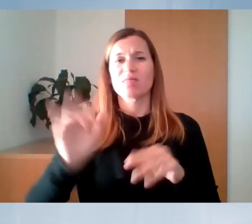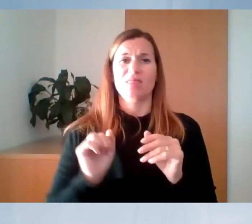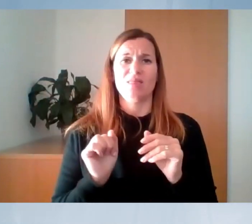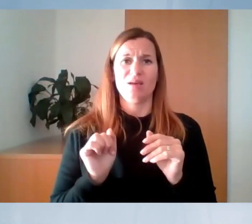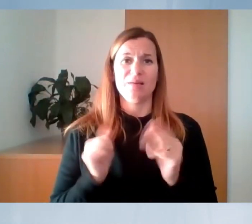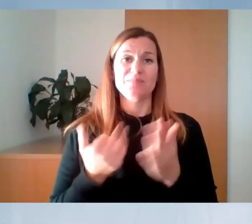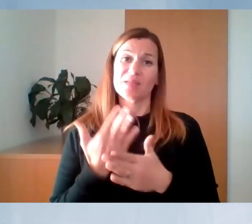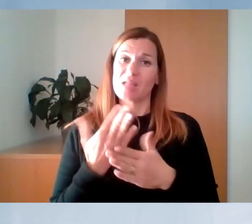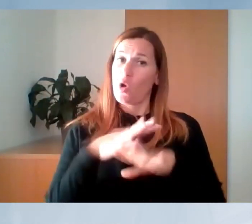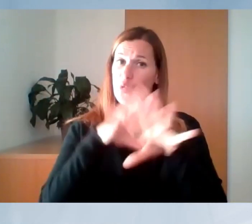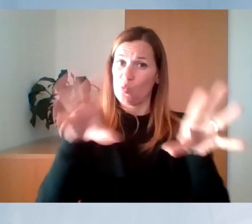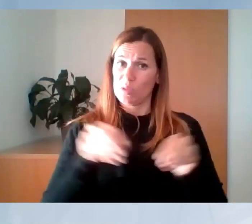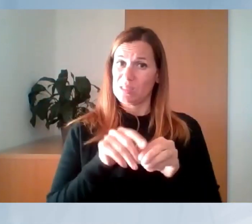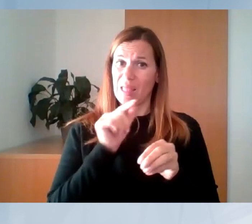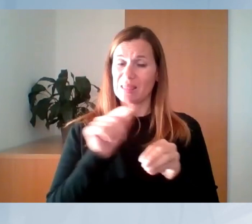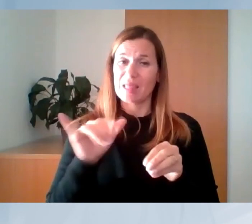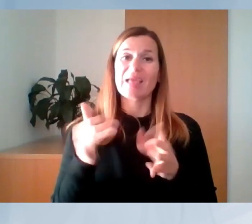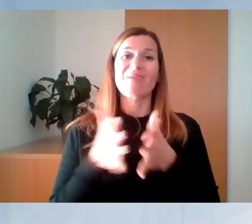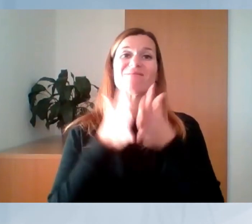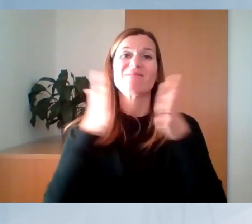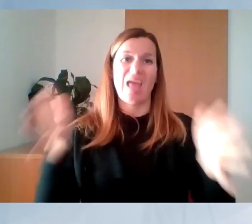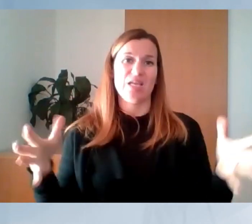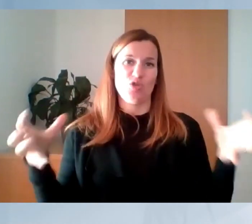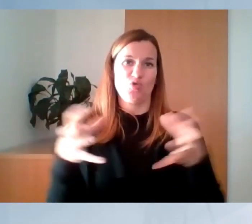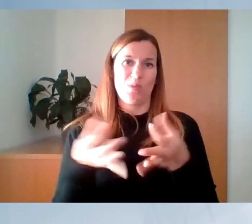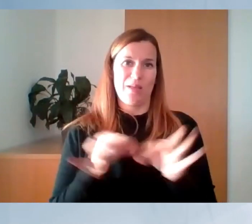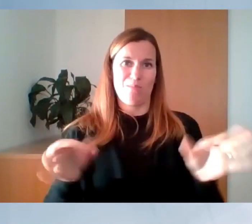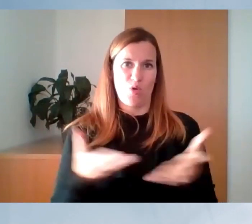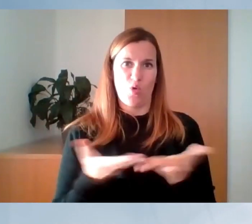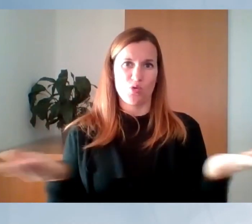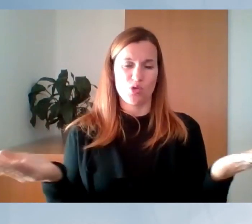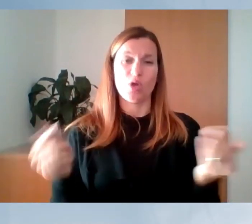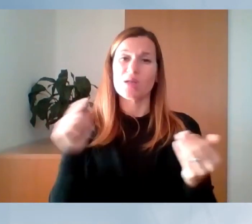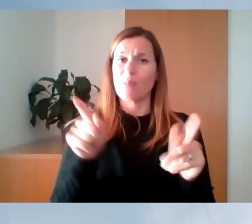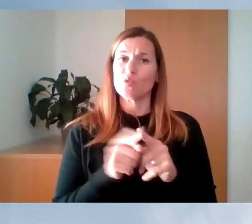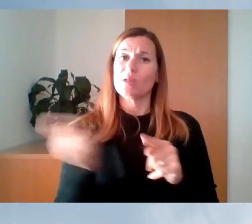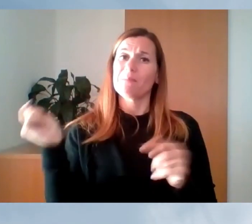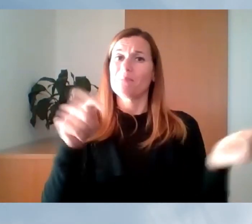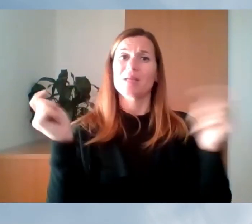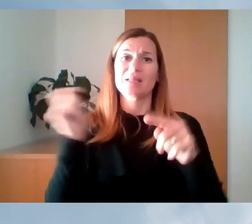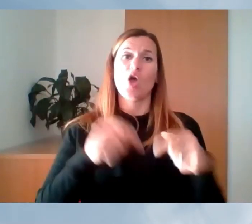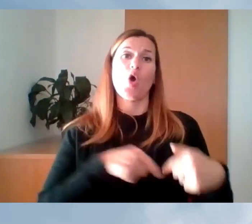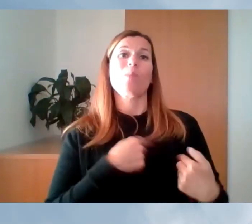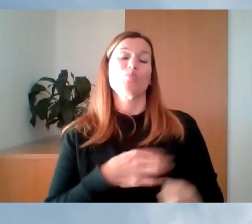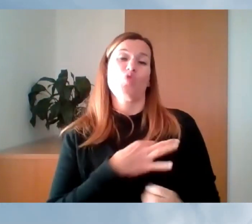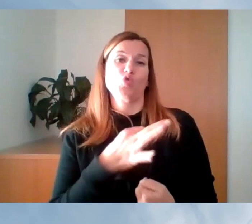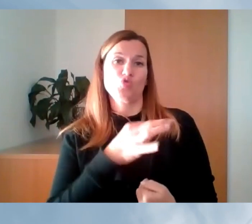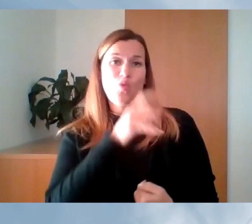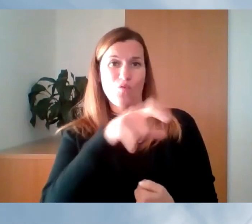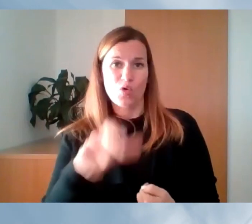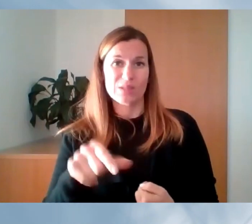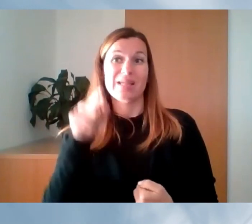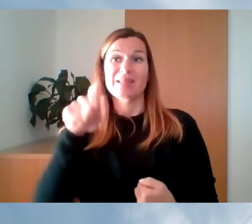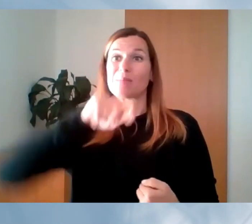ven. Lejte, za vse te ta velik skupni prostor. Tam tudi prostovoljci pridejo, tam